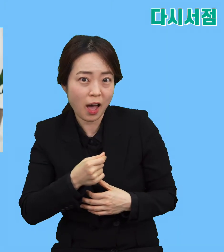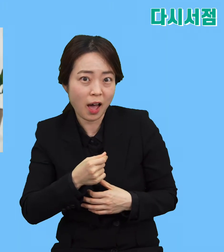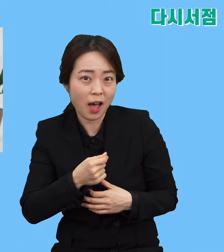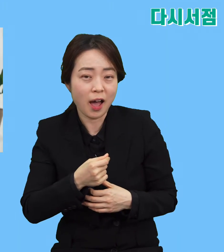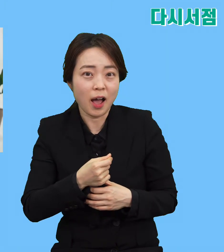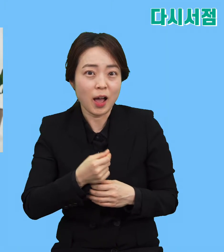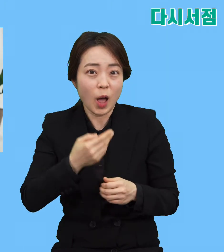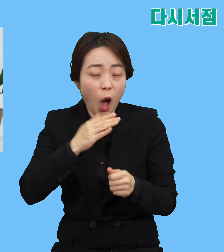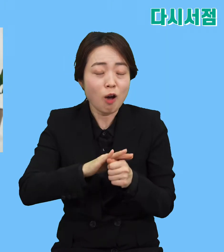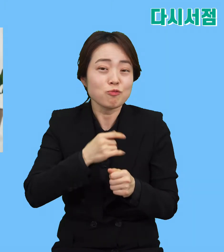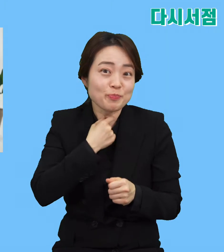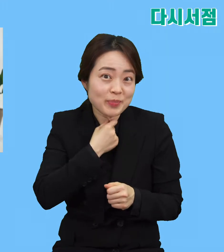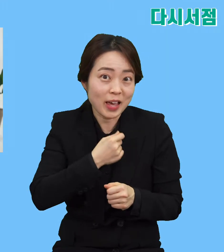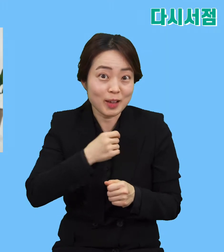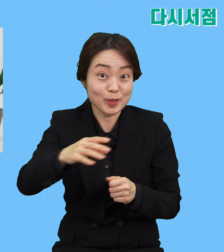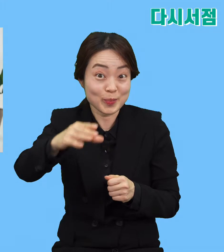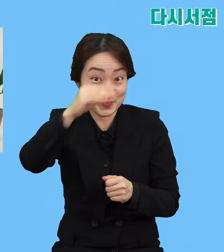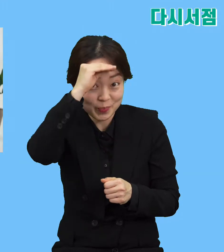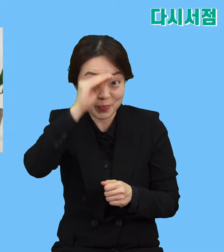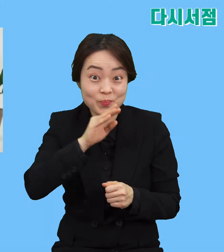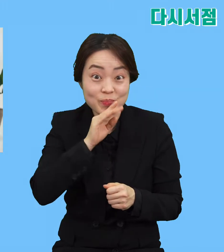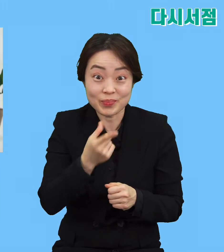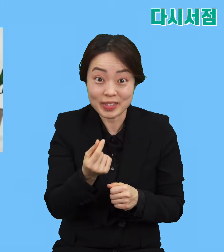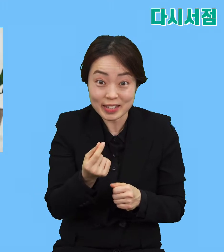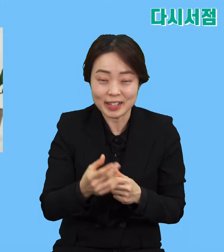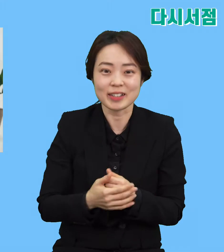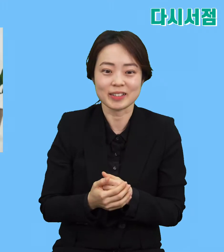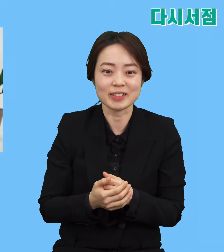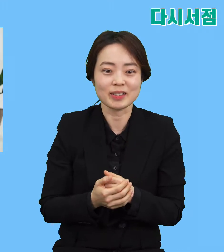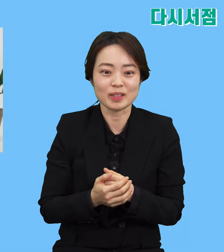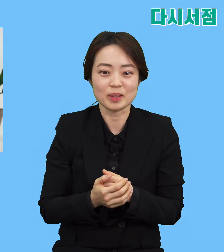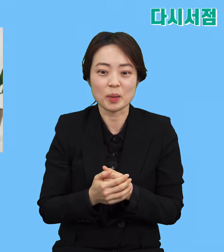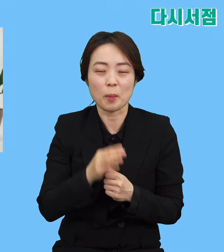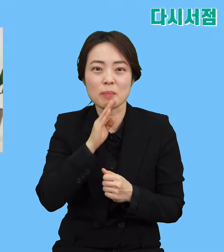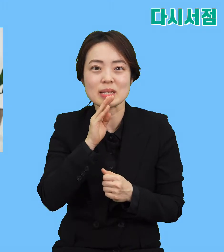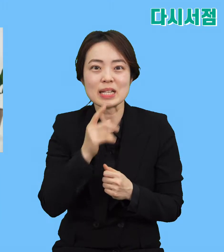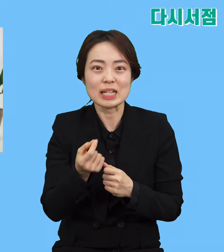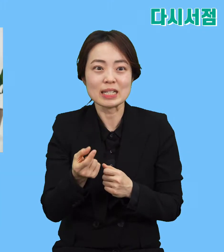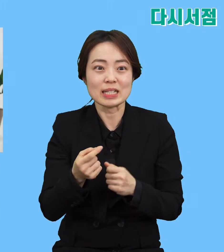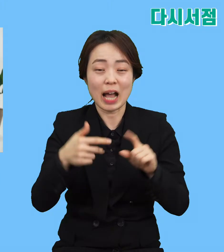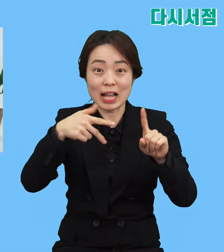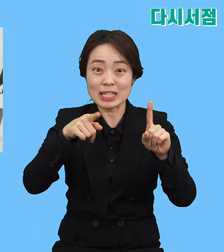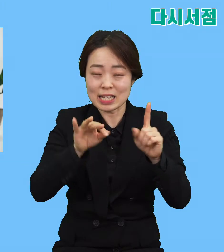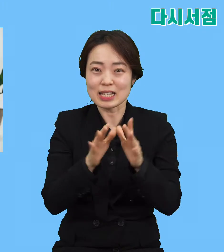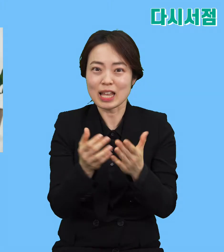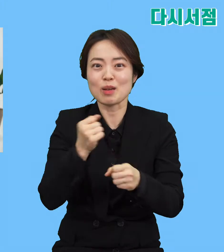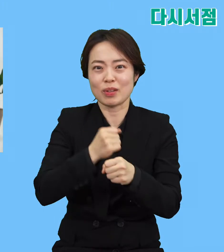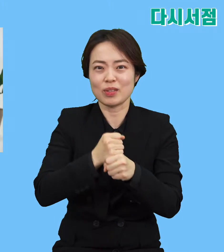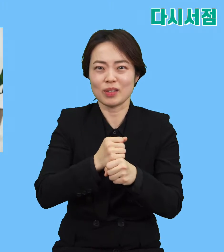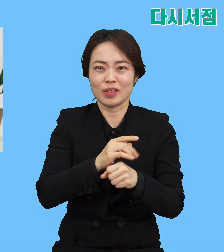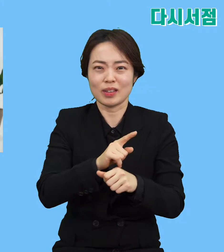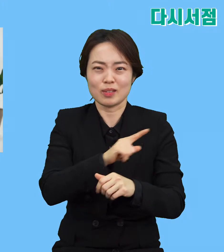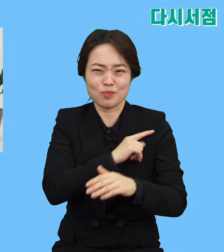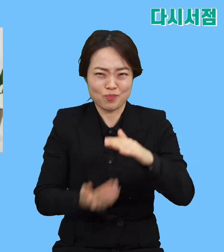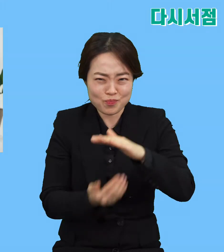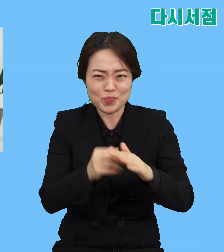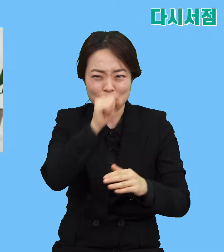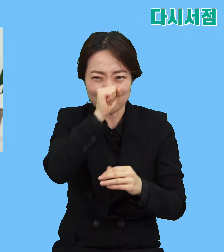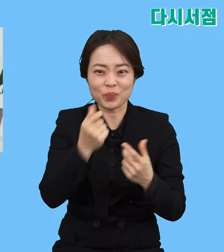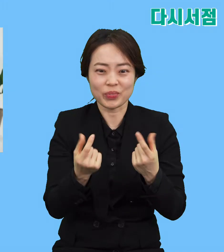좋은 예시가 되겠네요. 네. 아까 진짜 말씀드렸던 것처럼 그게 MVP였던 것 같아서 최소